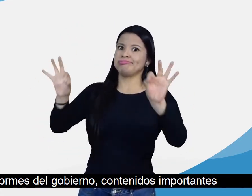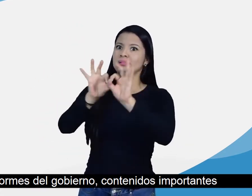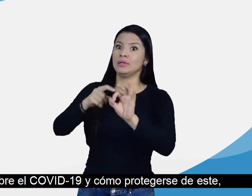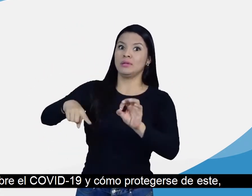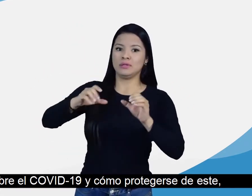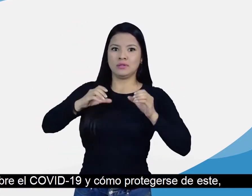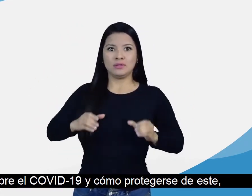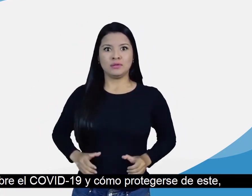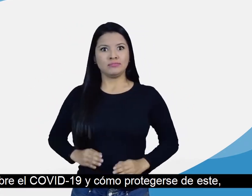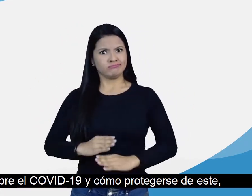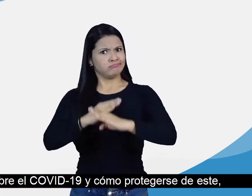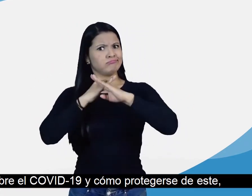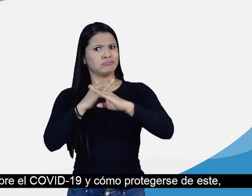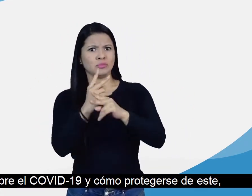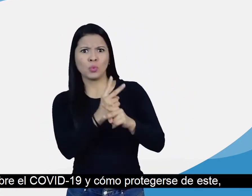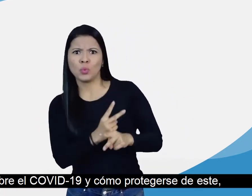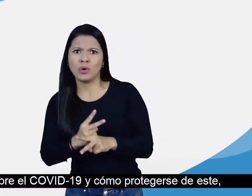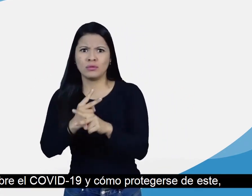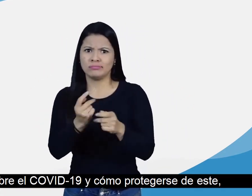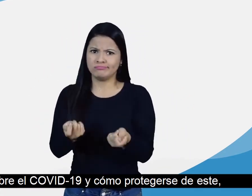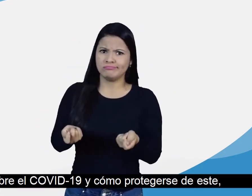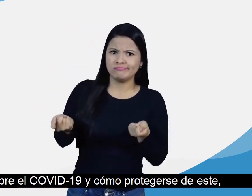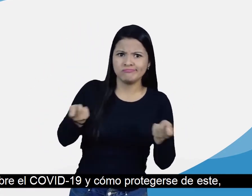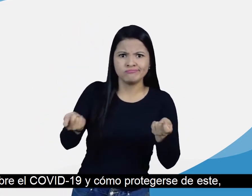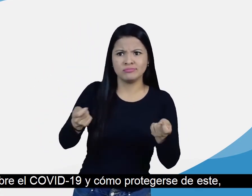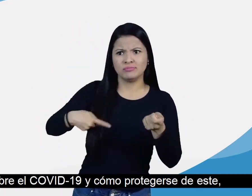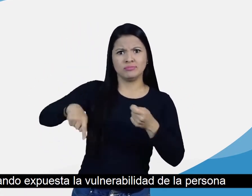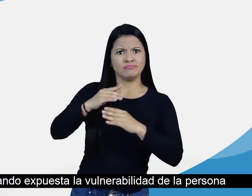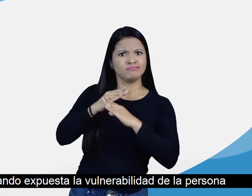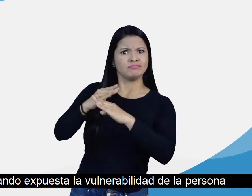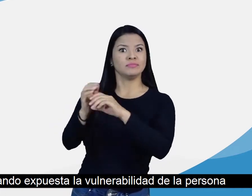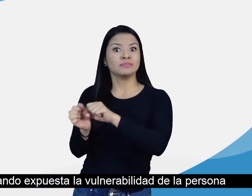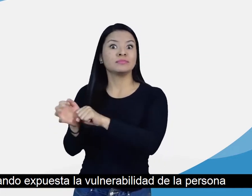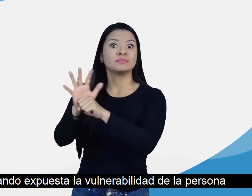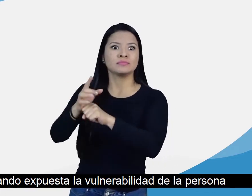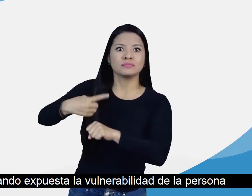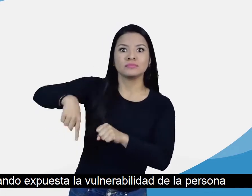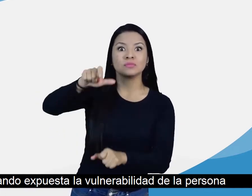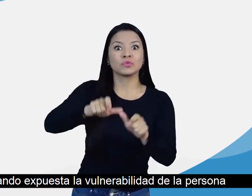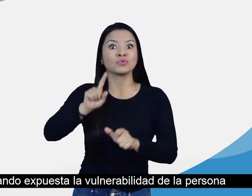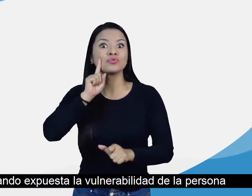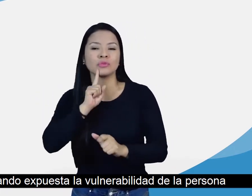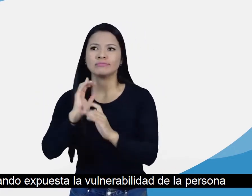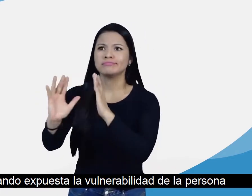sobre el COVID-19 y cómo protegerse de éste, dejando expuesta la vulnerabilidad de la persona